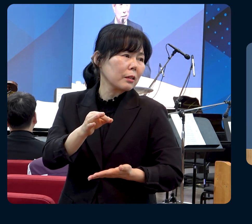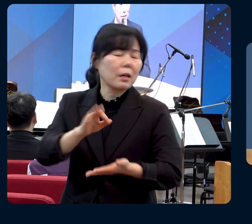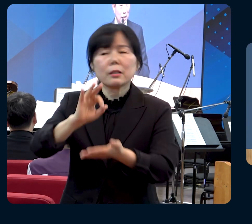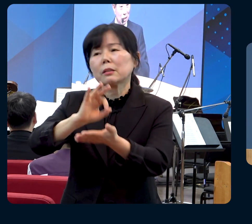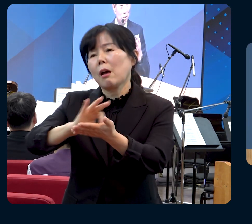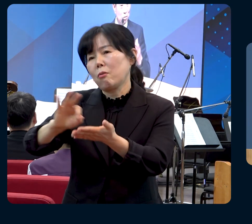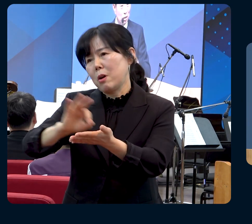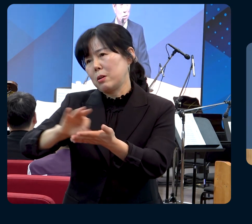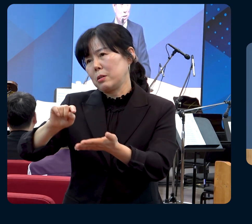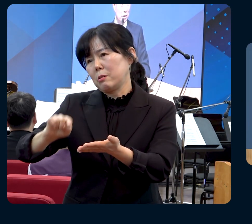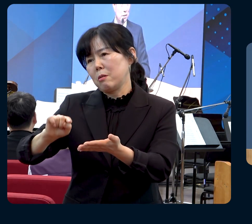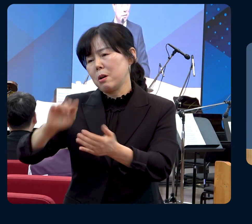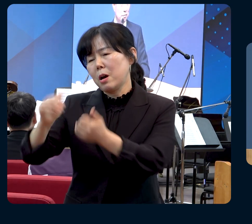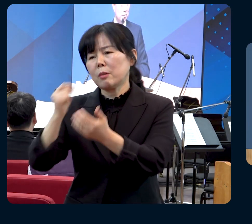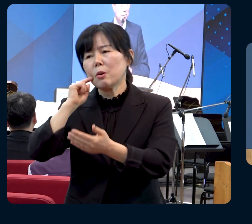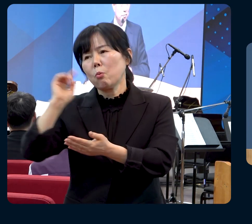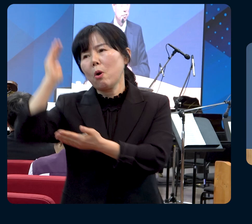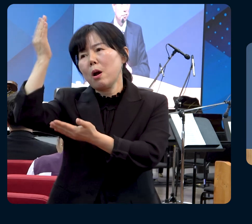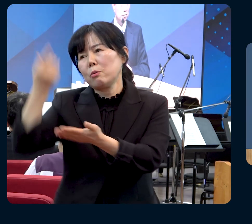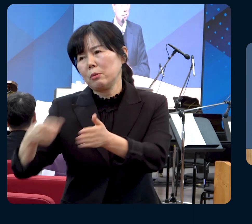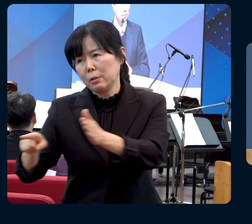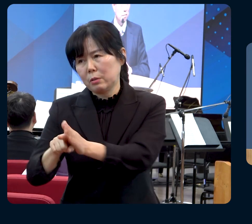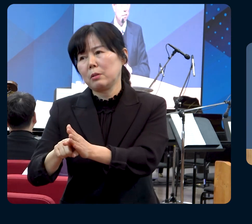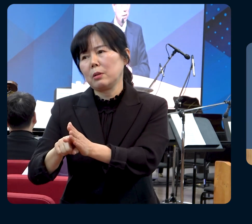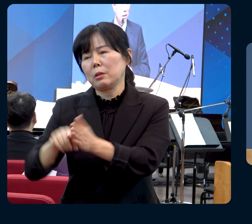것, 하나님의 영광을 위해서.